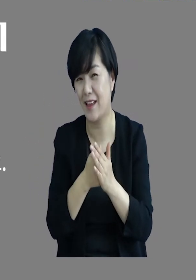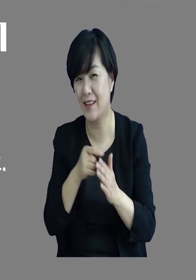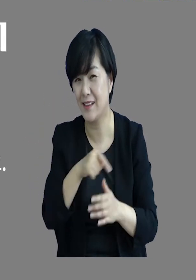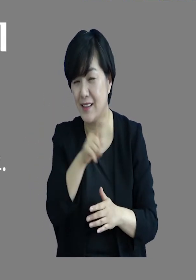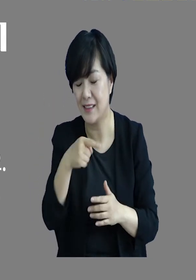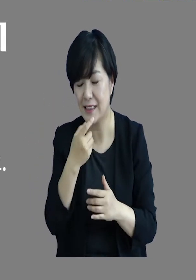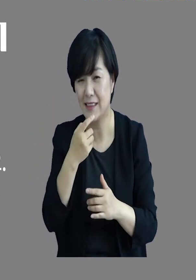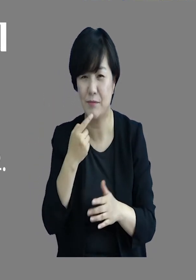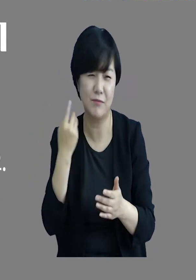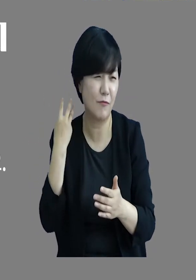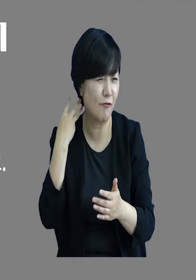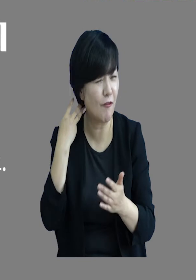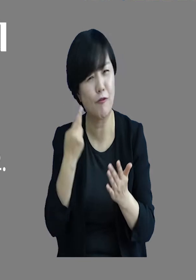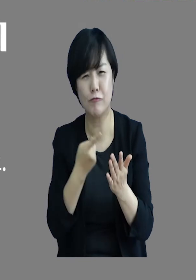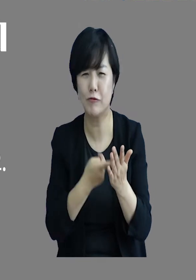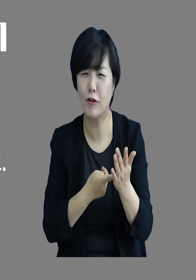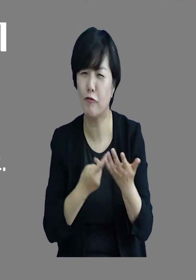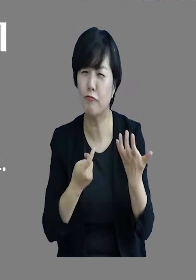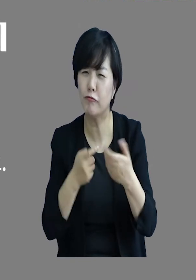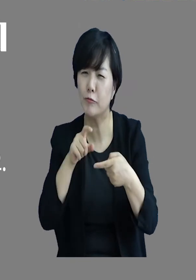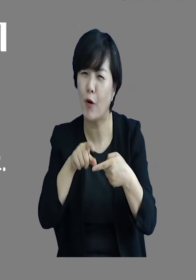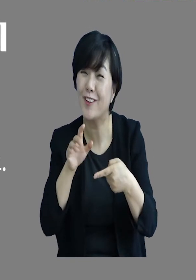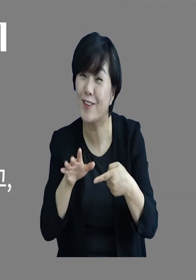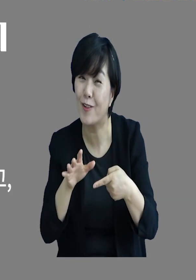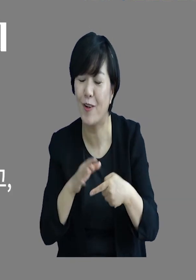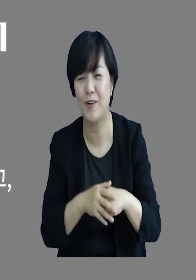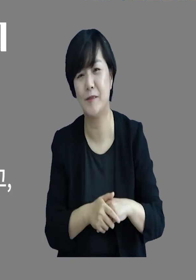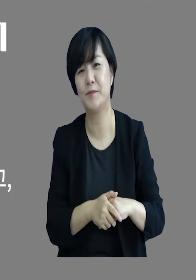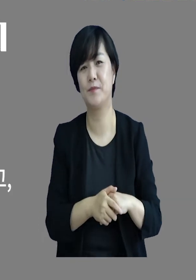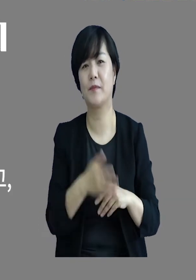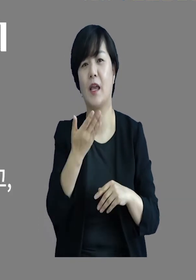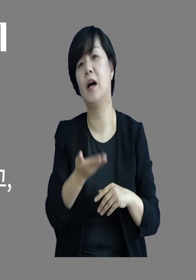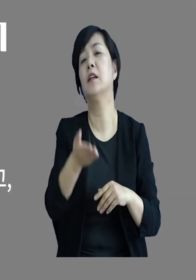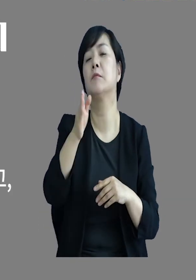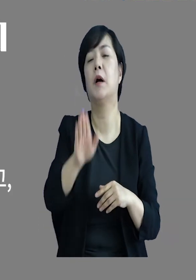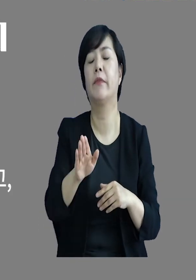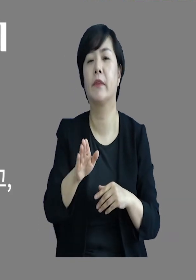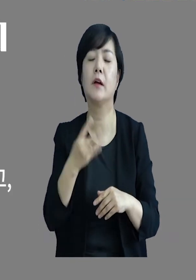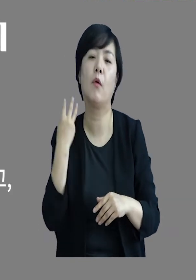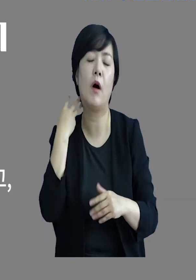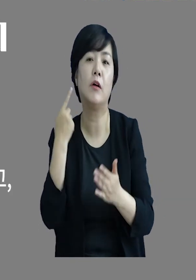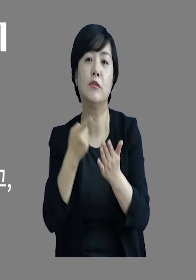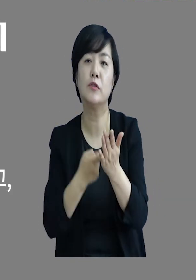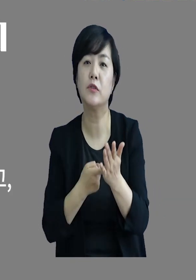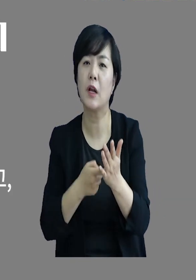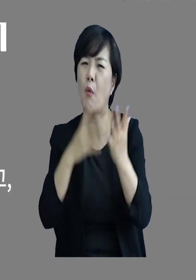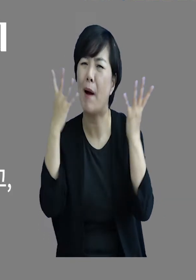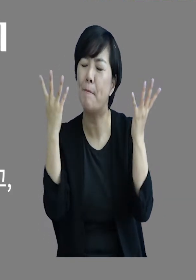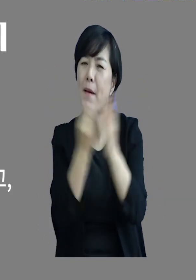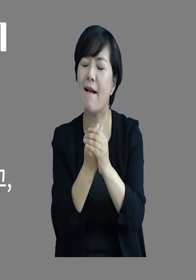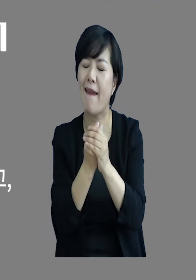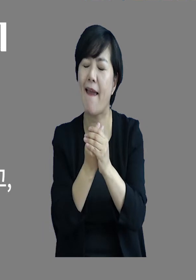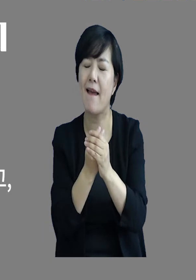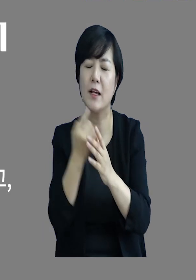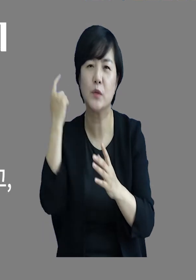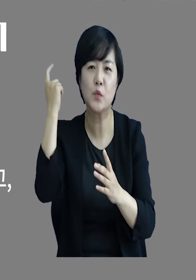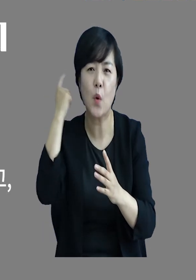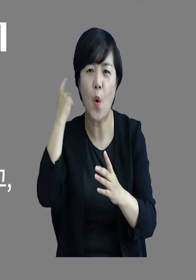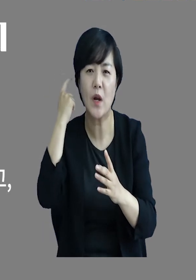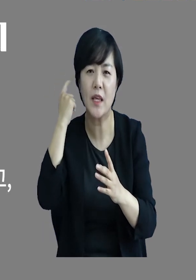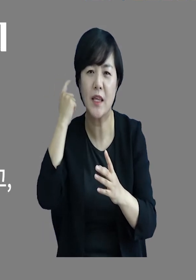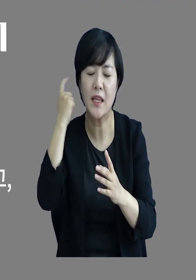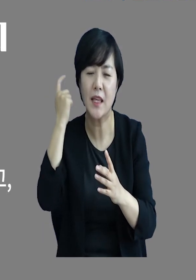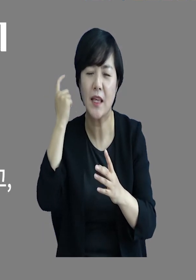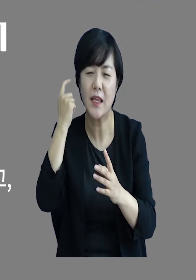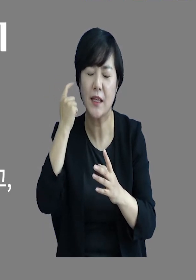어쨌든 인공와우 수술은 한 90%? 하지만 인공와우 수술이 완벽한 청력을 가져다